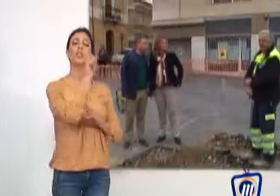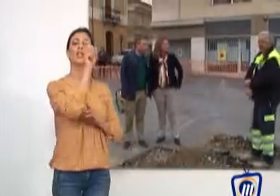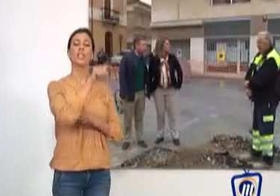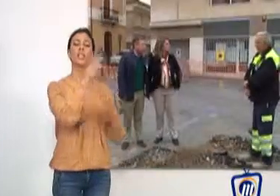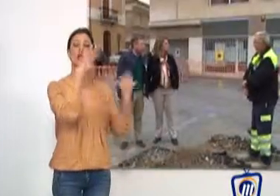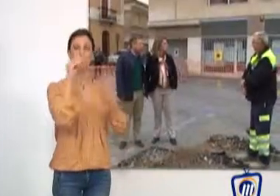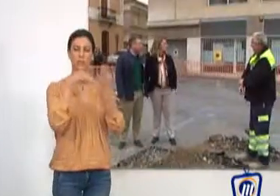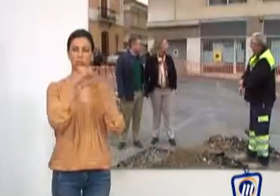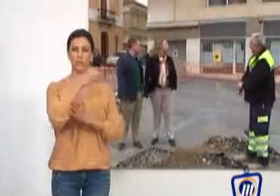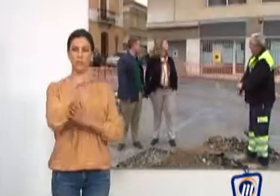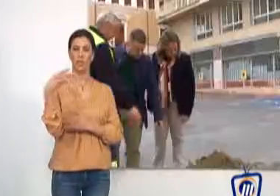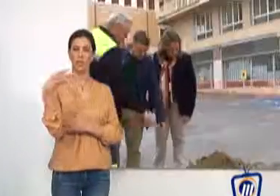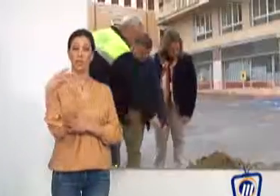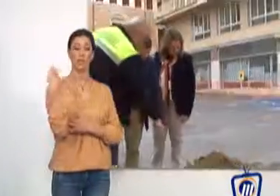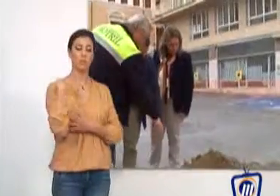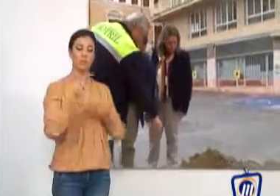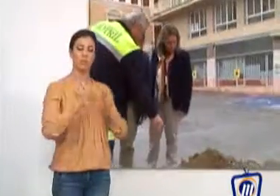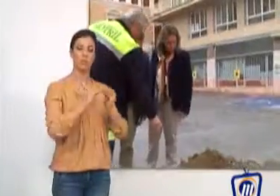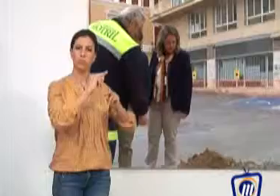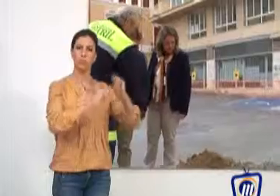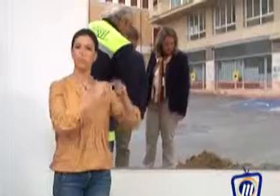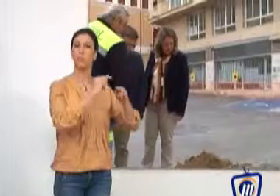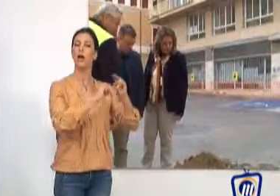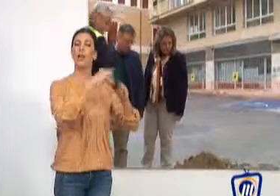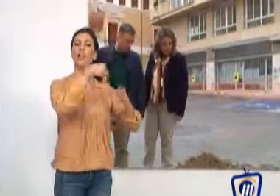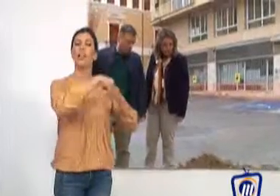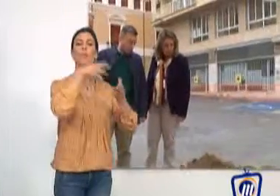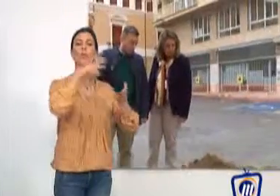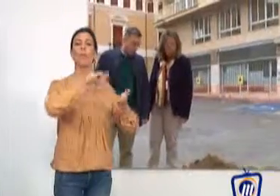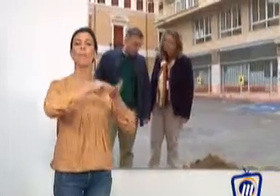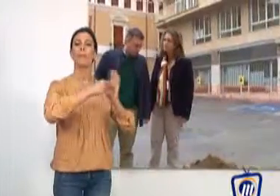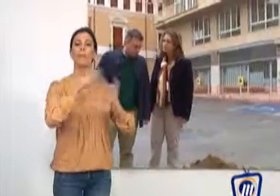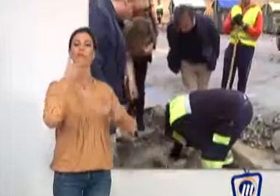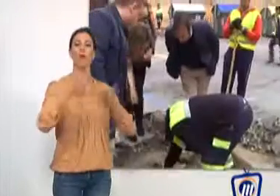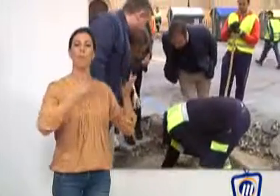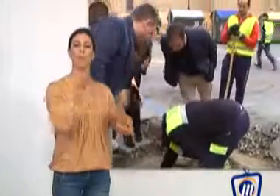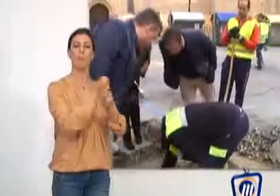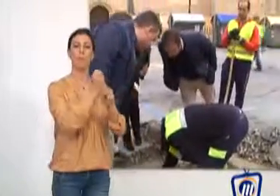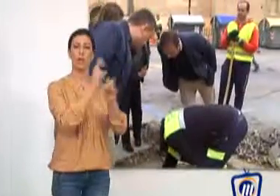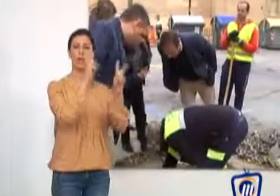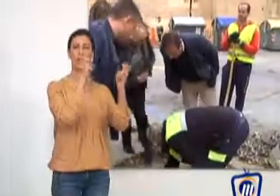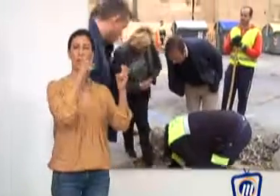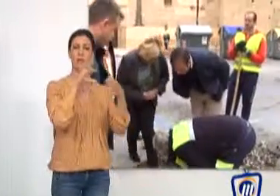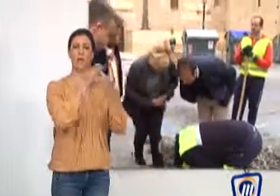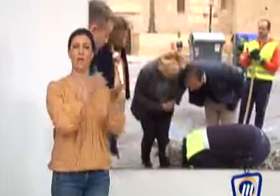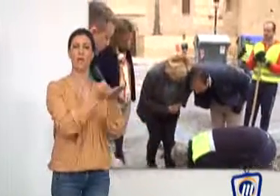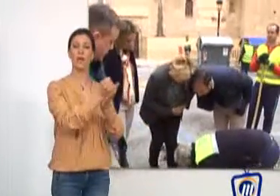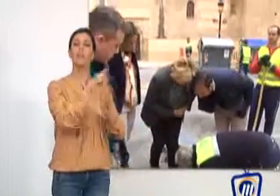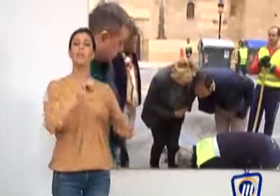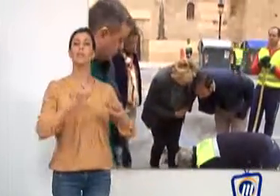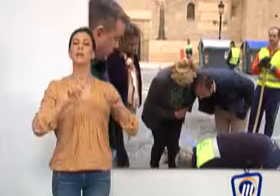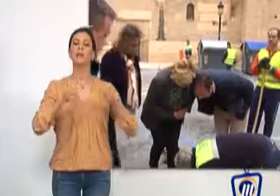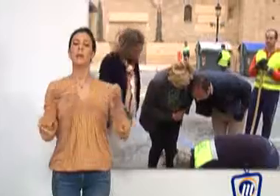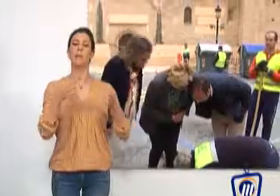una inversión de 180.000 euros la actuación se marca dentro del plan de fomento del empleado Agrario y